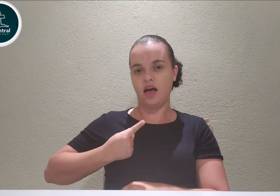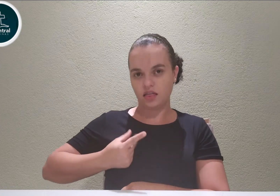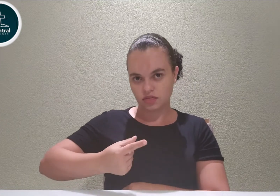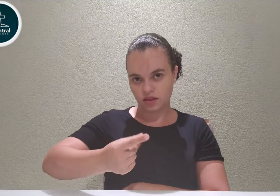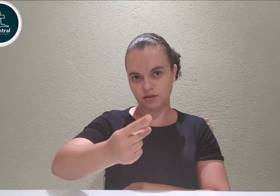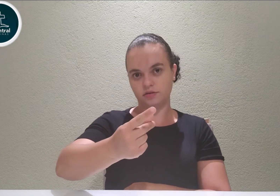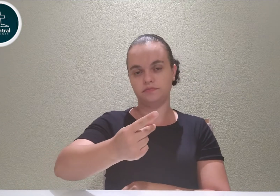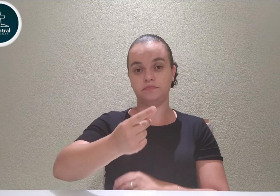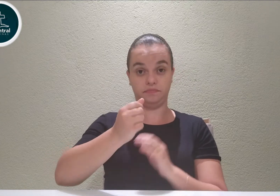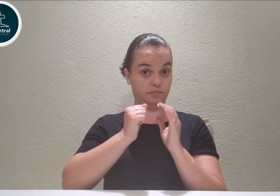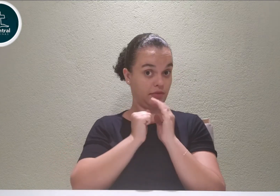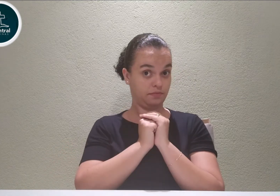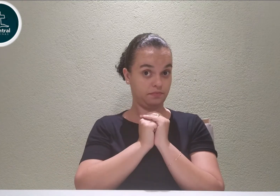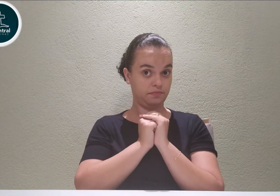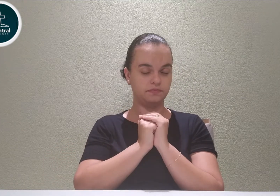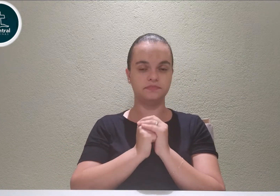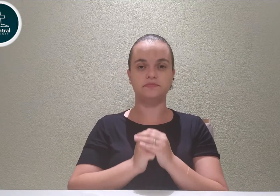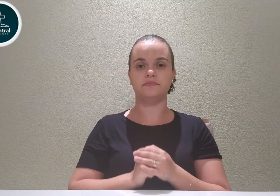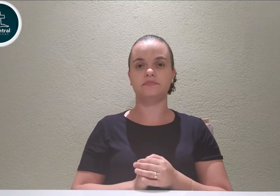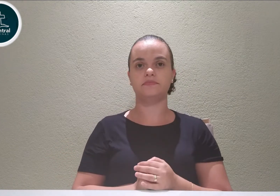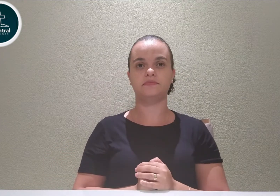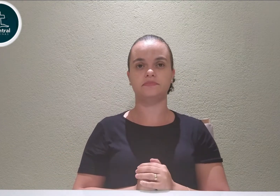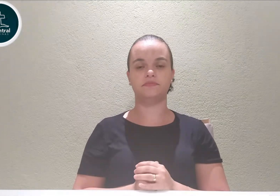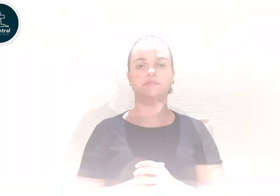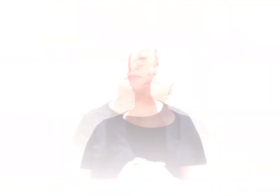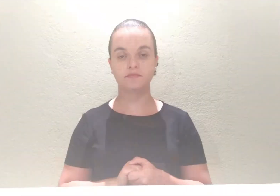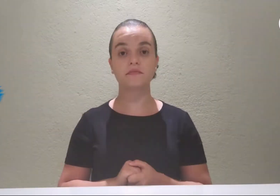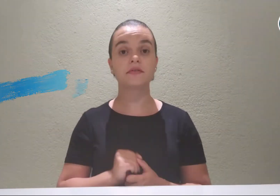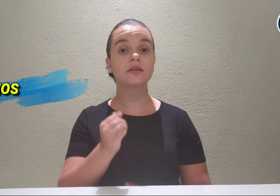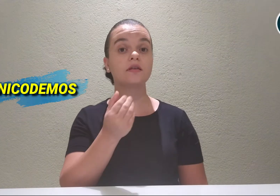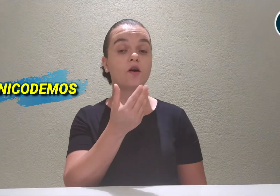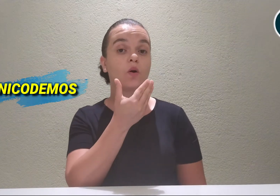mas tenha a vida eterna. Amém?